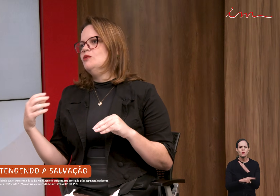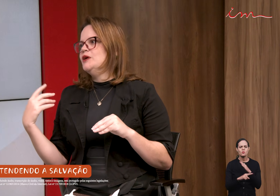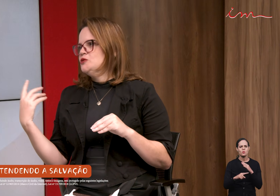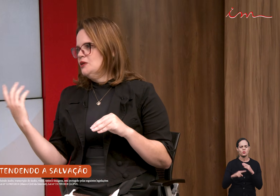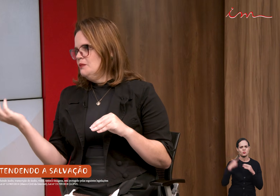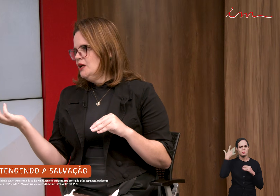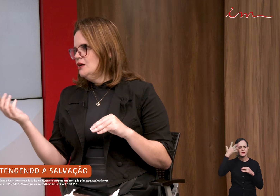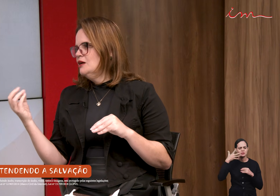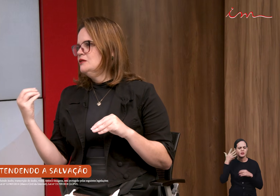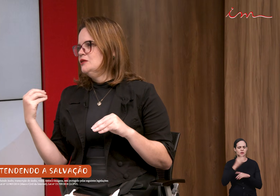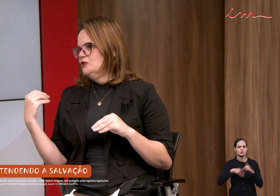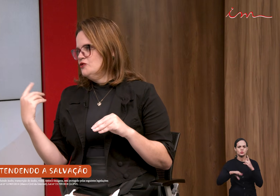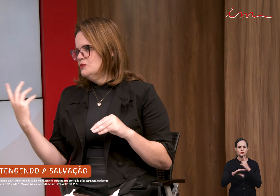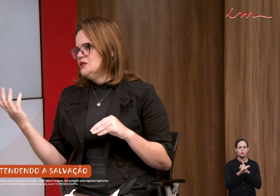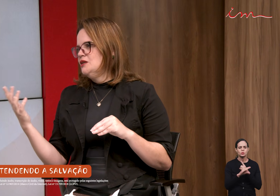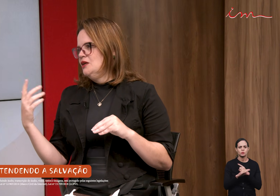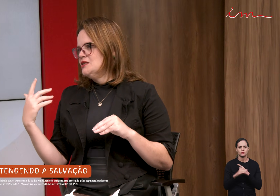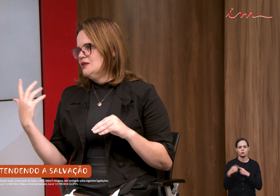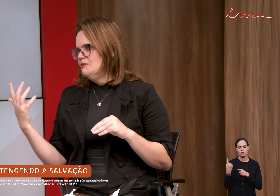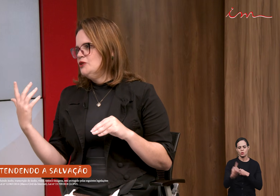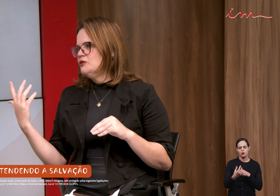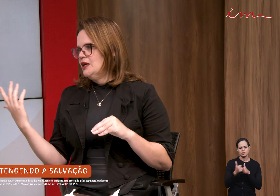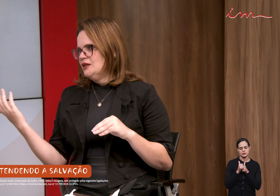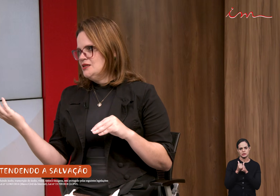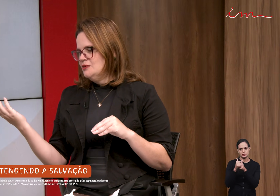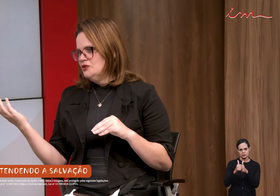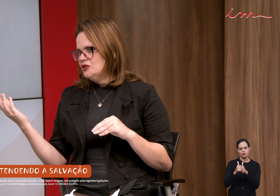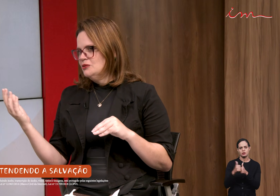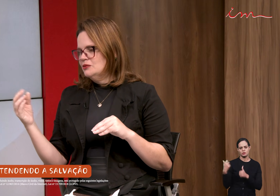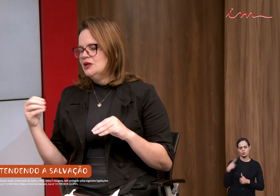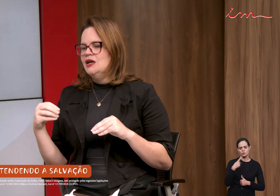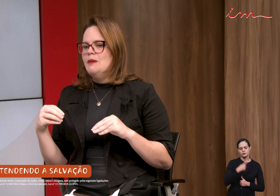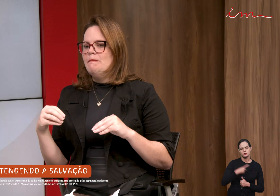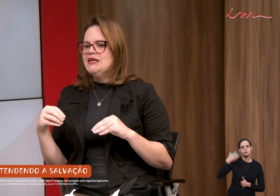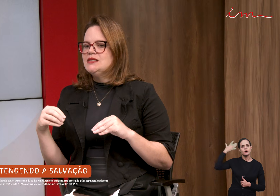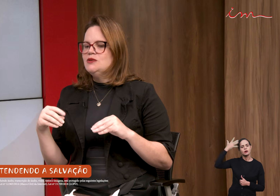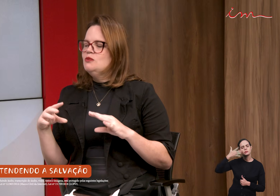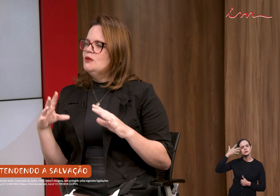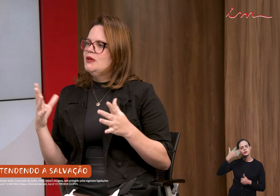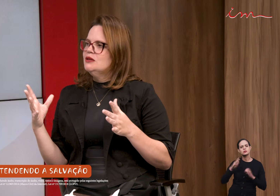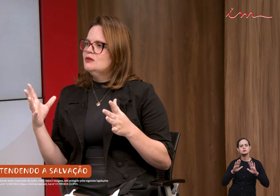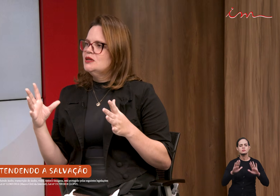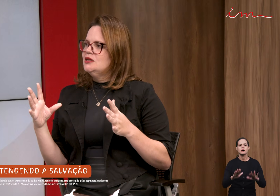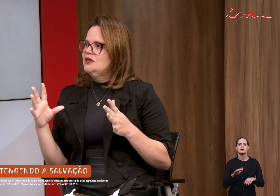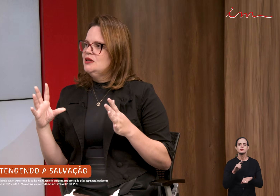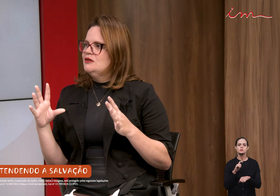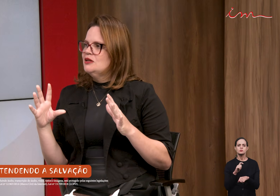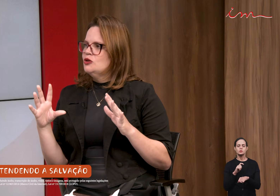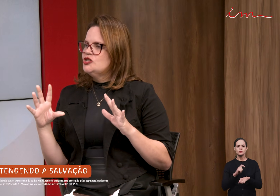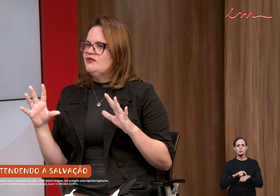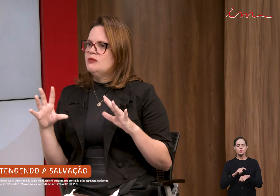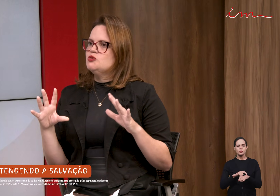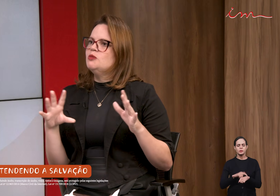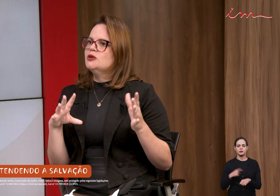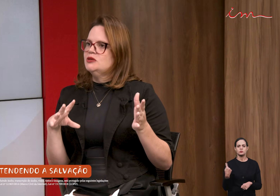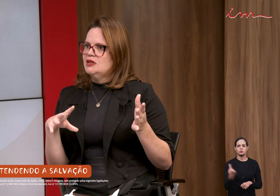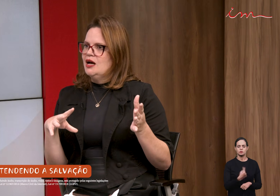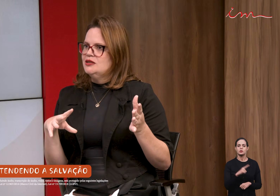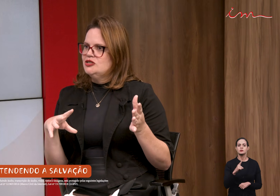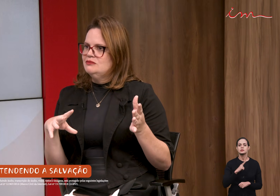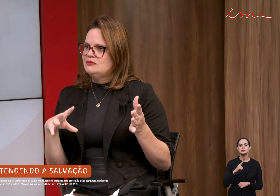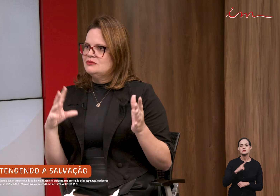culto, o pastor está pregando, então nós vamos seguir exatamente o que está sendo dito. Mas se um momento que nós tivermos